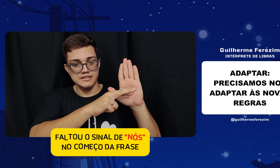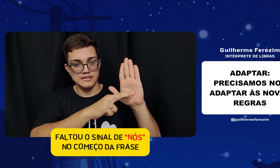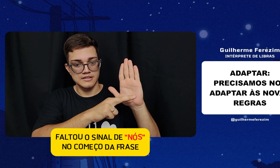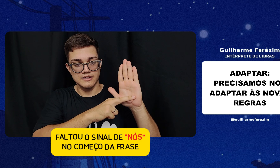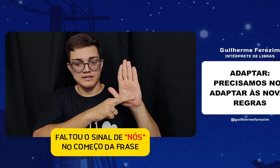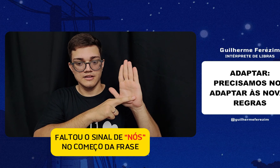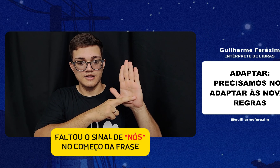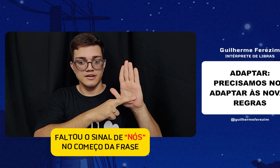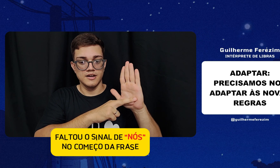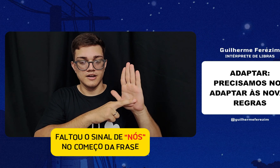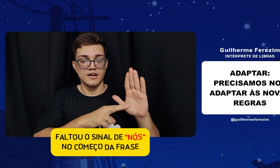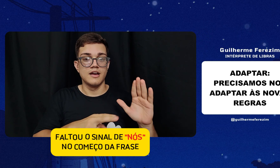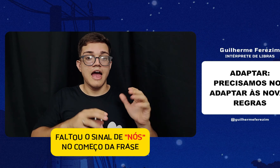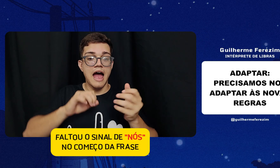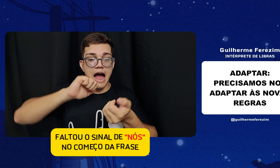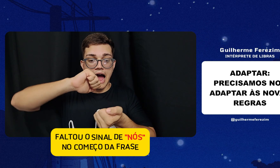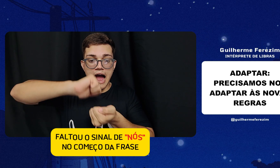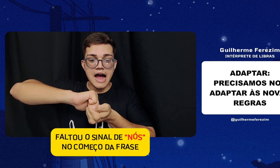regras.